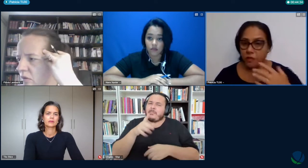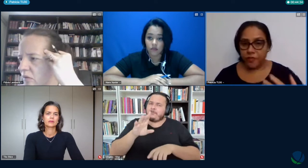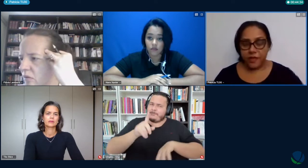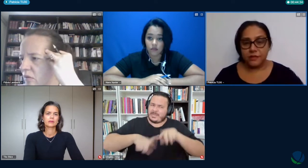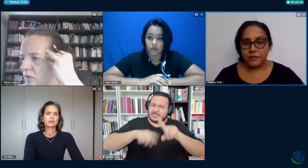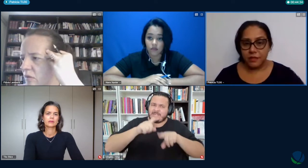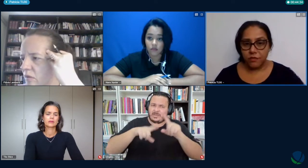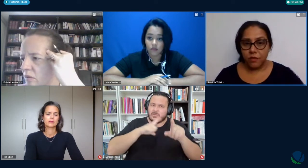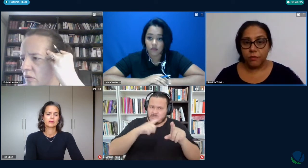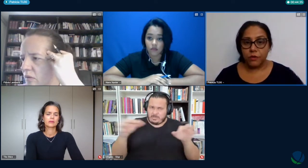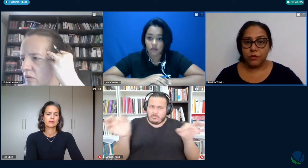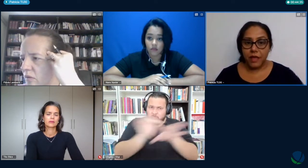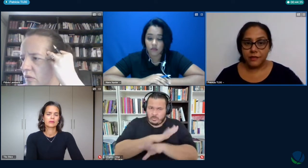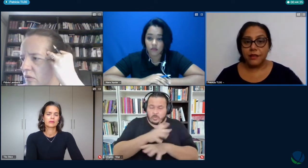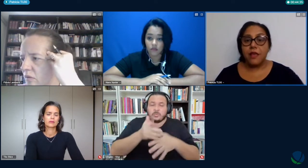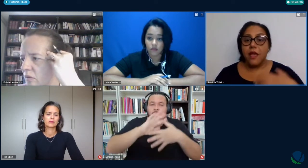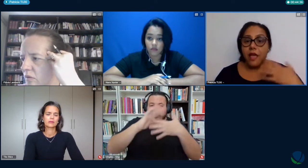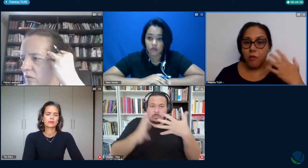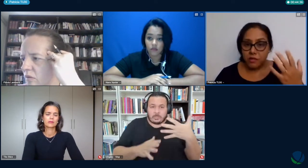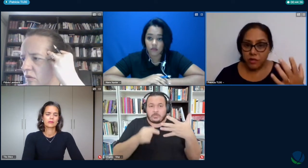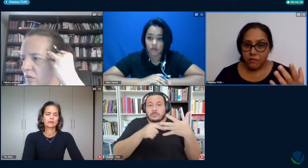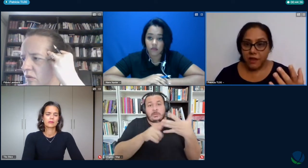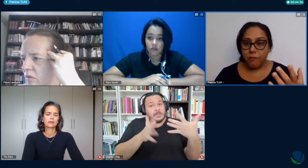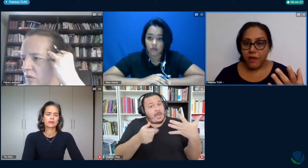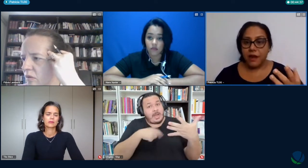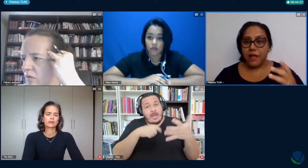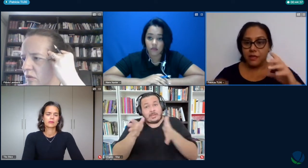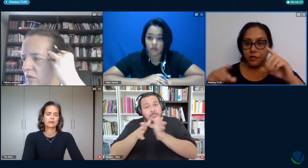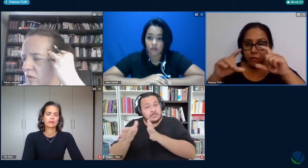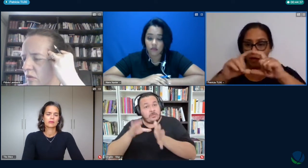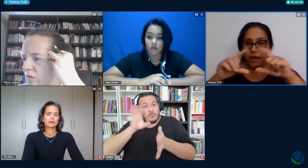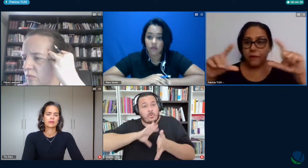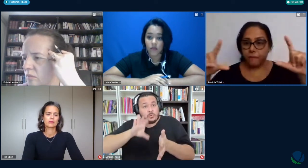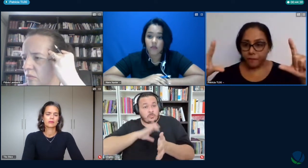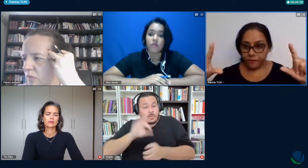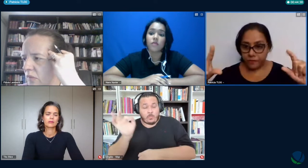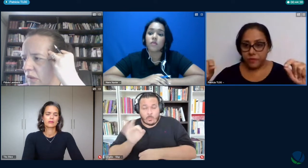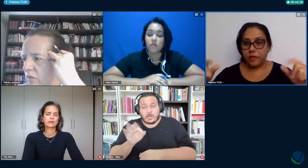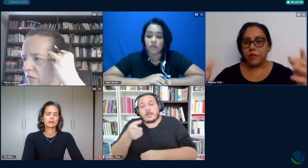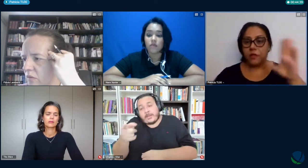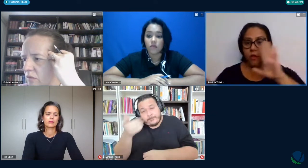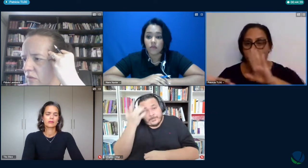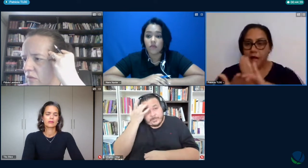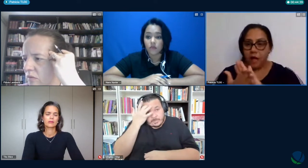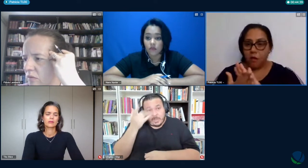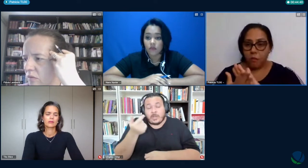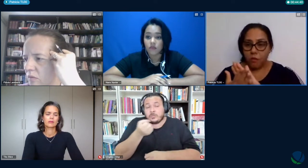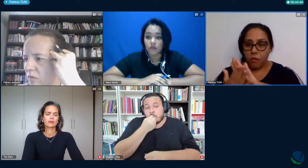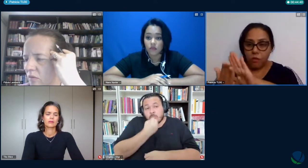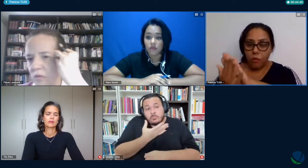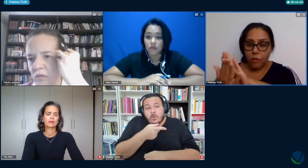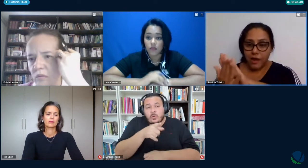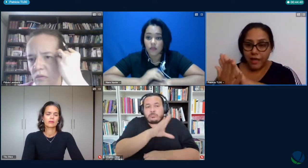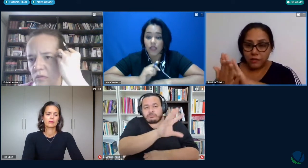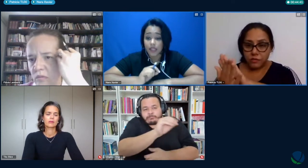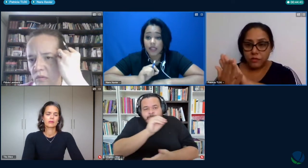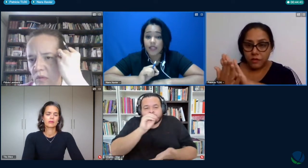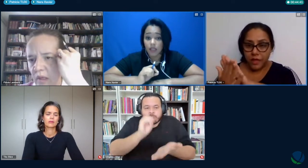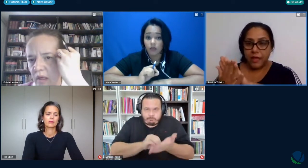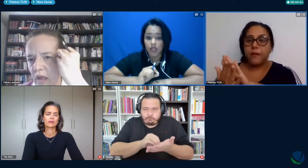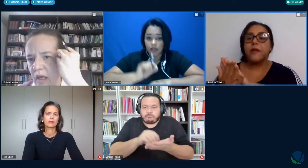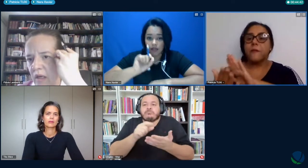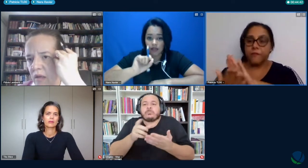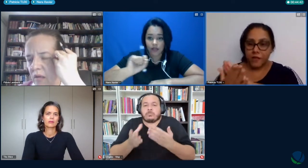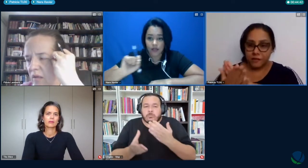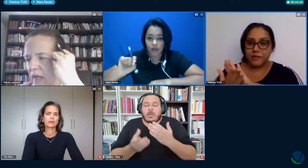e realmente não está acessível em português. Eu acho que vale a pena, Nara, a gente pegar e colocar como um anexo.